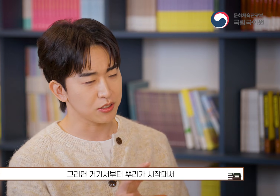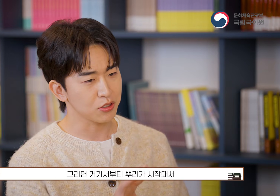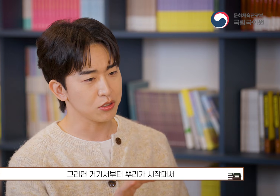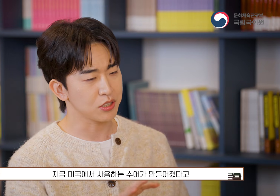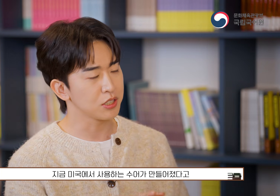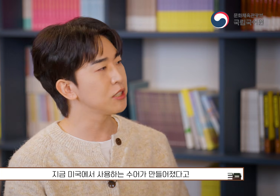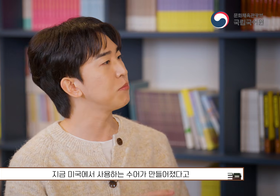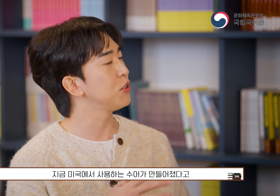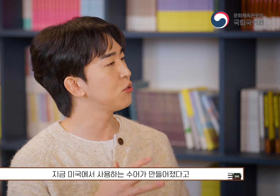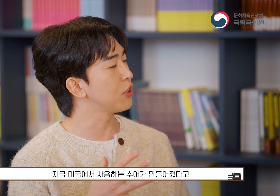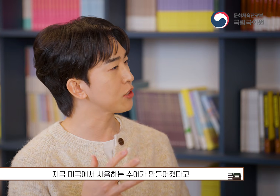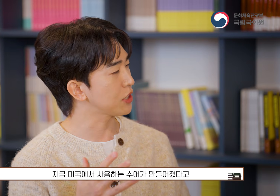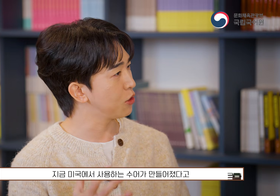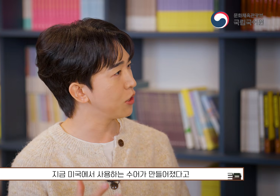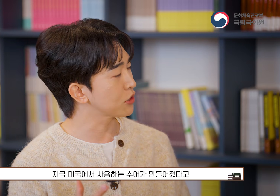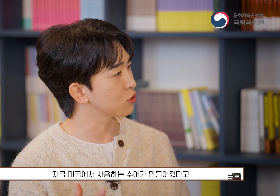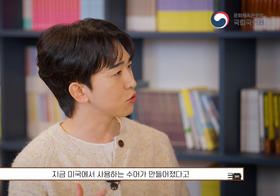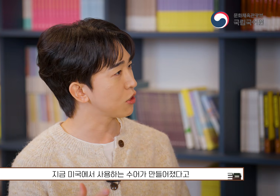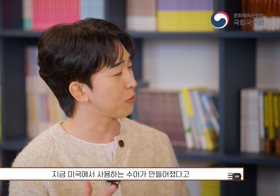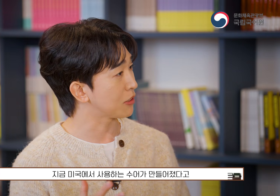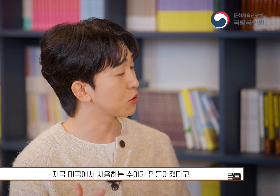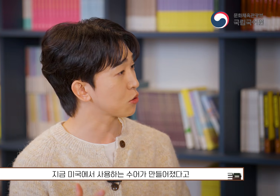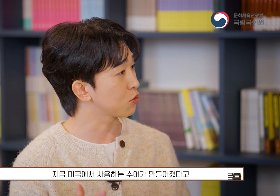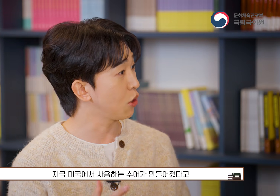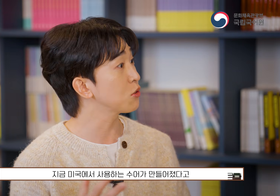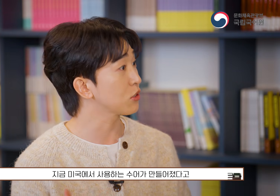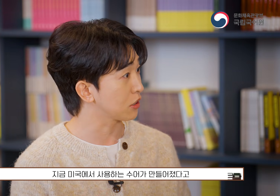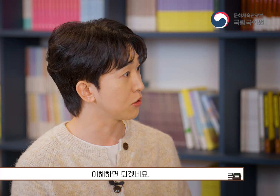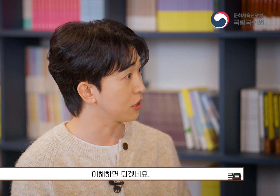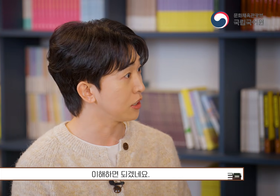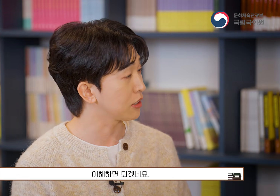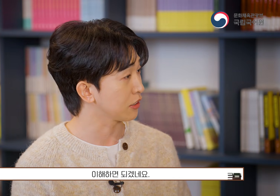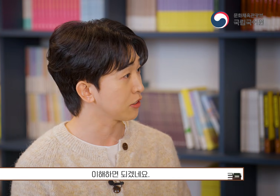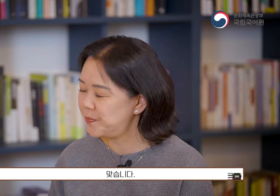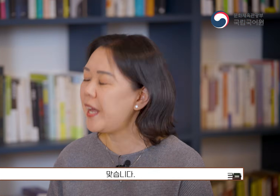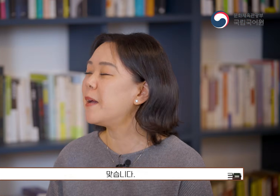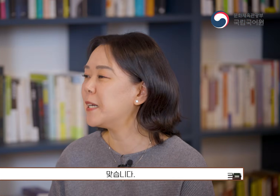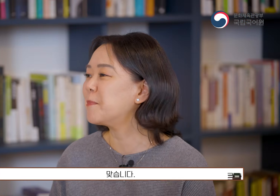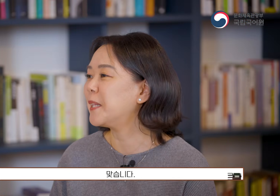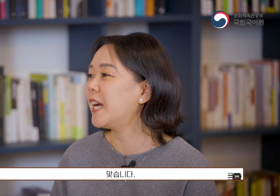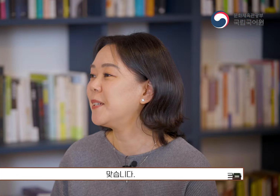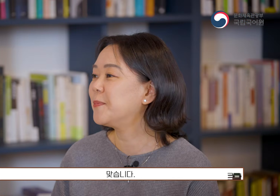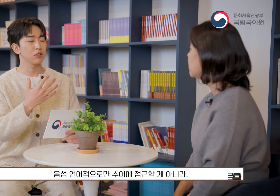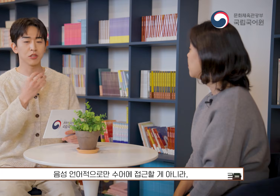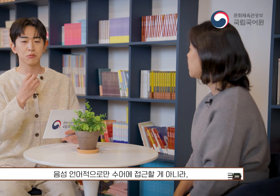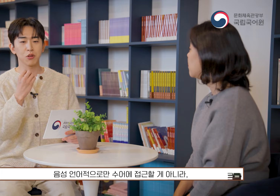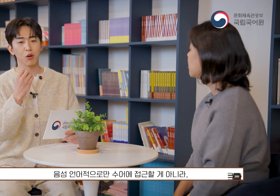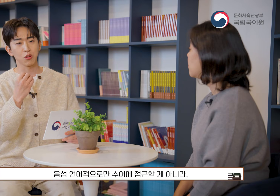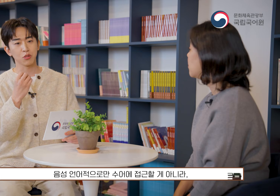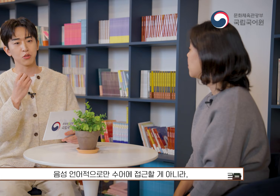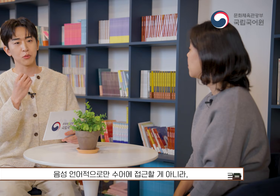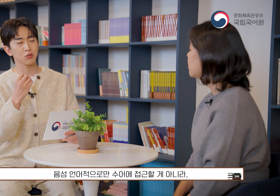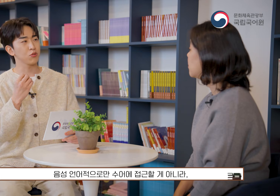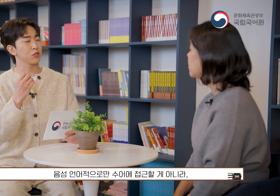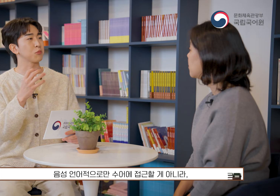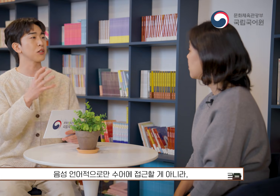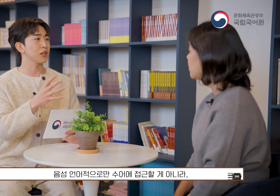시작돼서 지금 미국에서 사용하시는 수어가 만들어졌고 형성됐다 이렇게 이해해야 되겠네요. 네, 맞습니다. 음성 언어적으로만 수어에 접근할 게